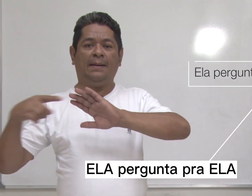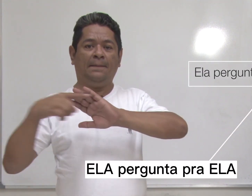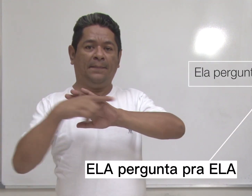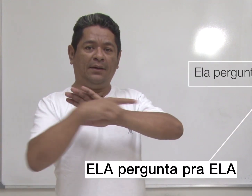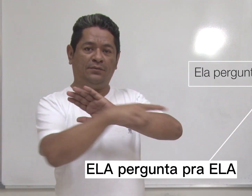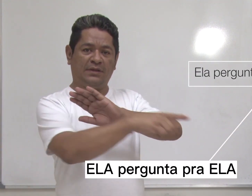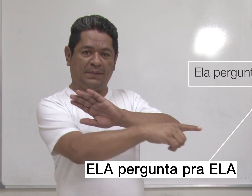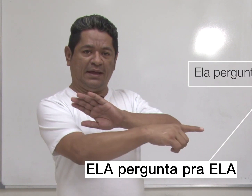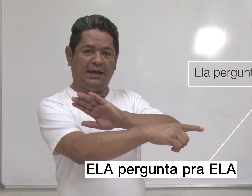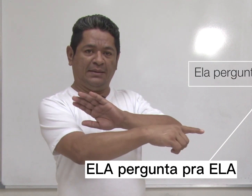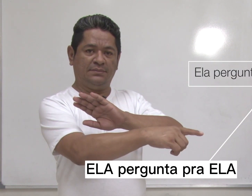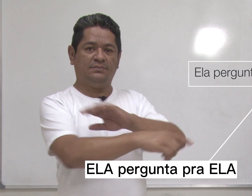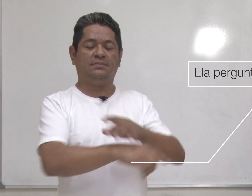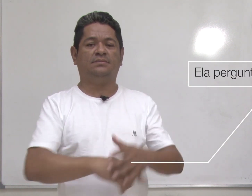Ela pergunta para ela.